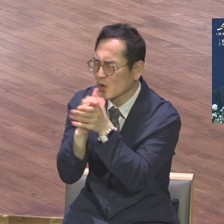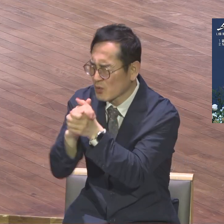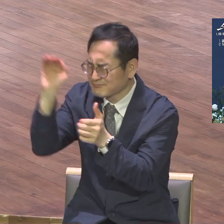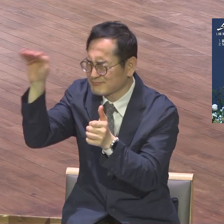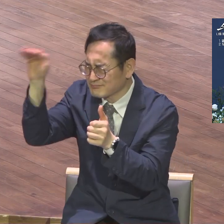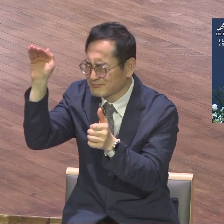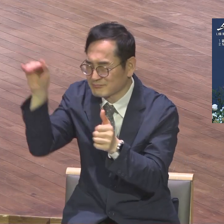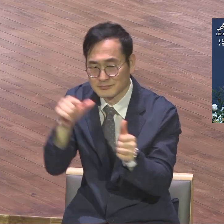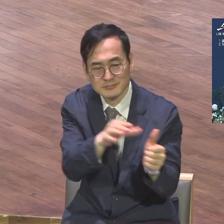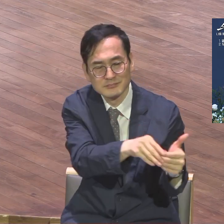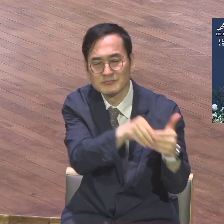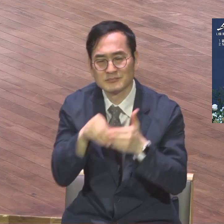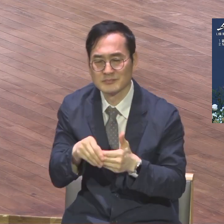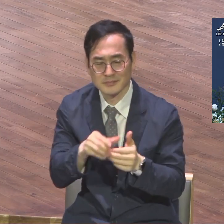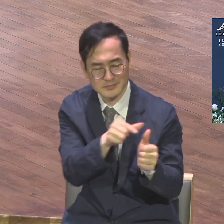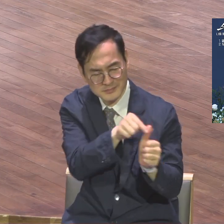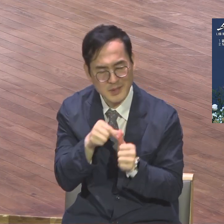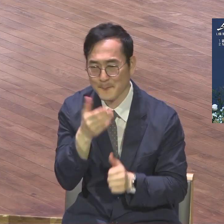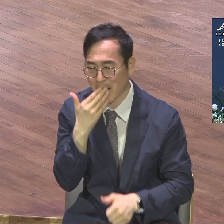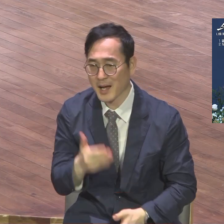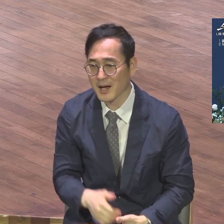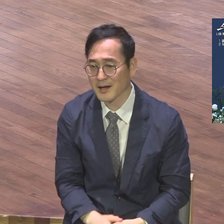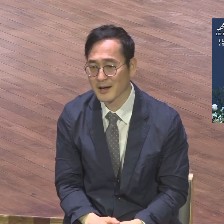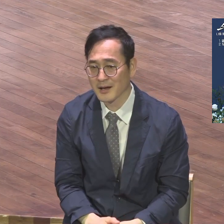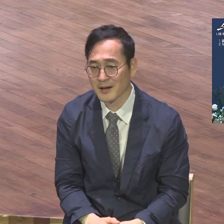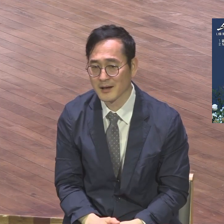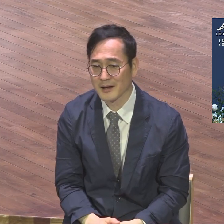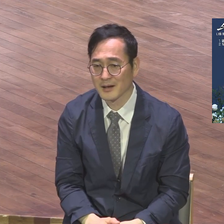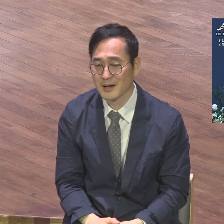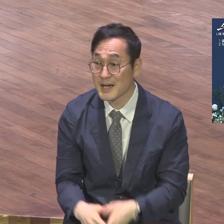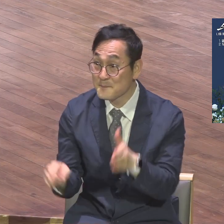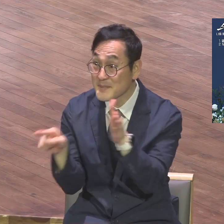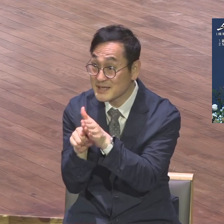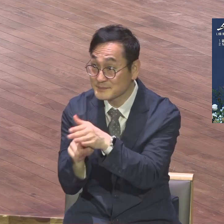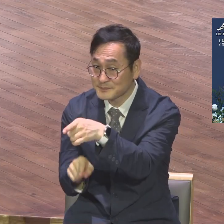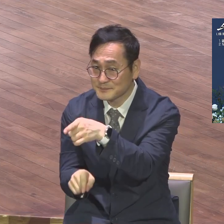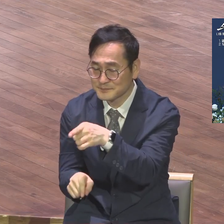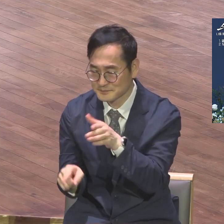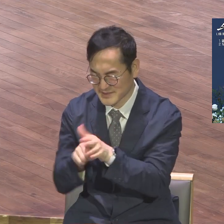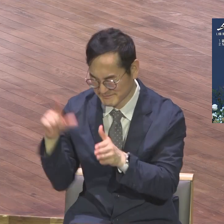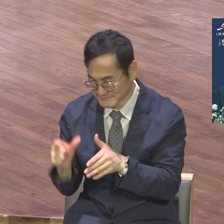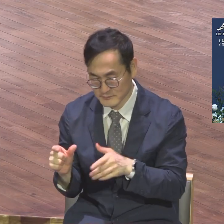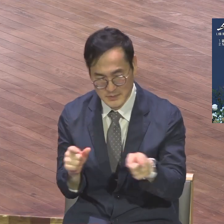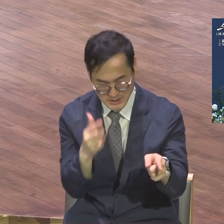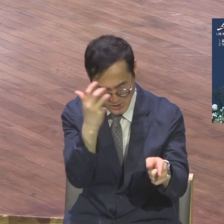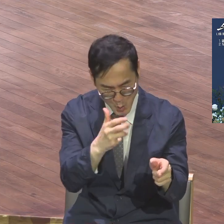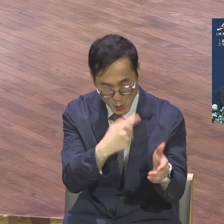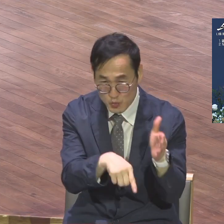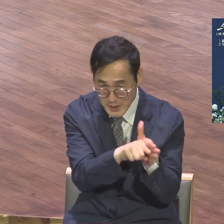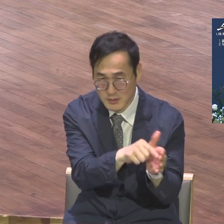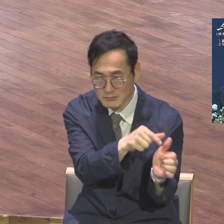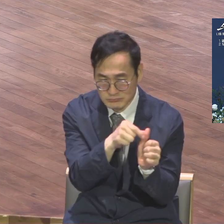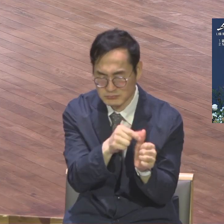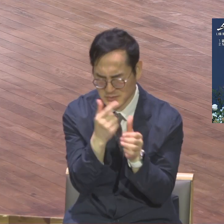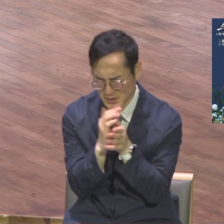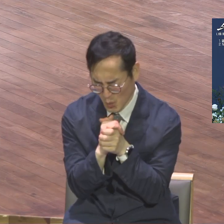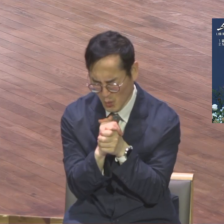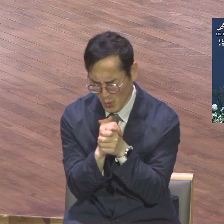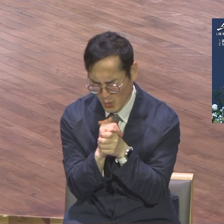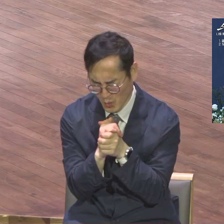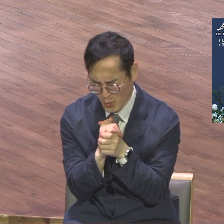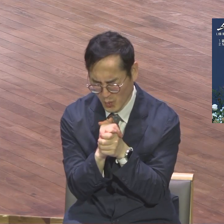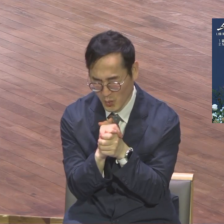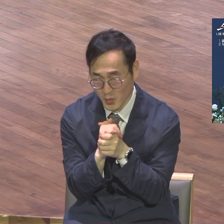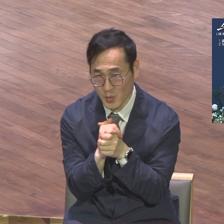있으면요, 살을 옮길 정도로 한 영혼을 다른 사람을 위해서. 여러분 권력전도팀 봤죠?